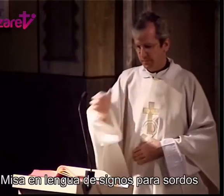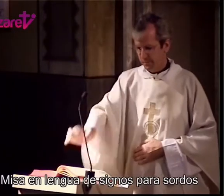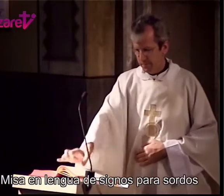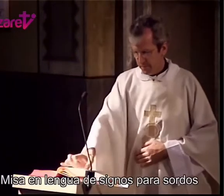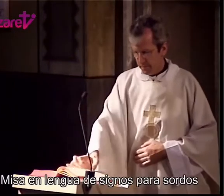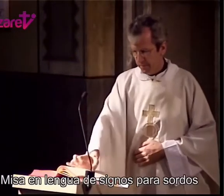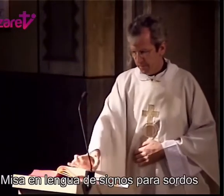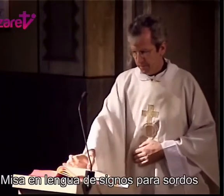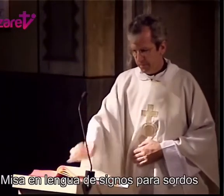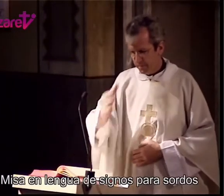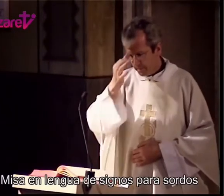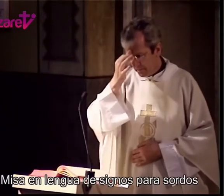Señor.